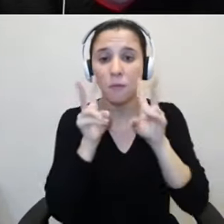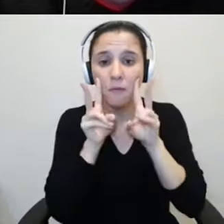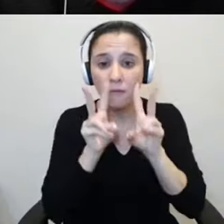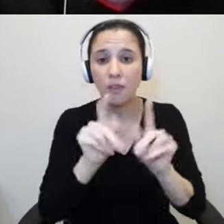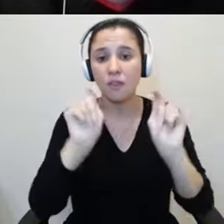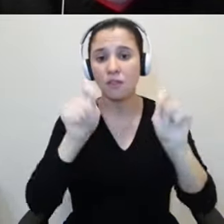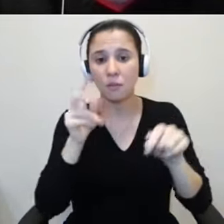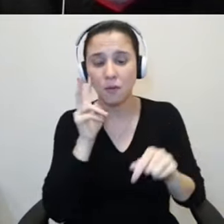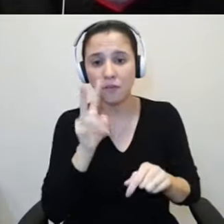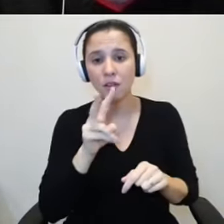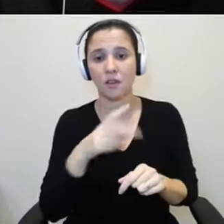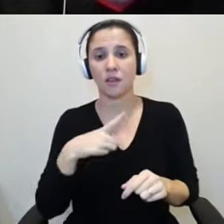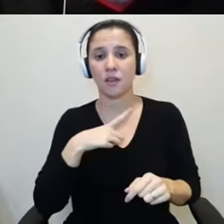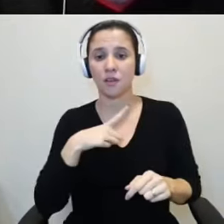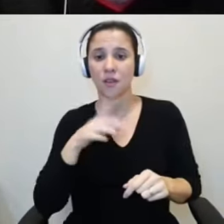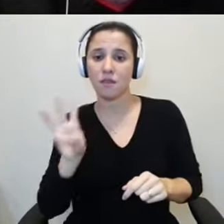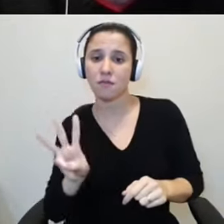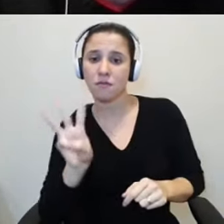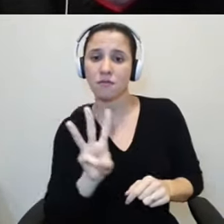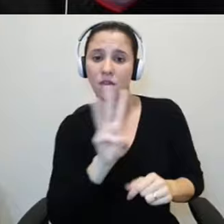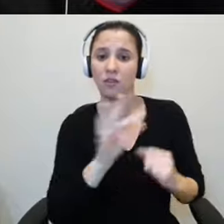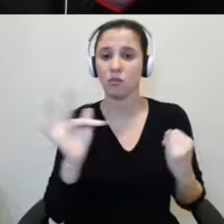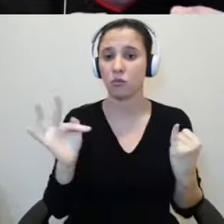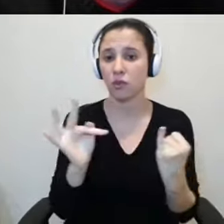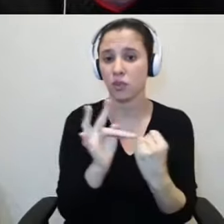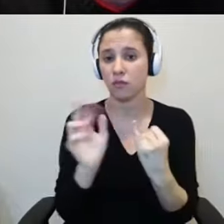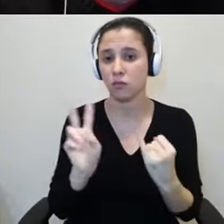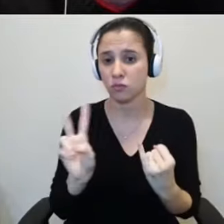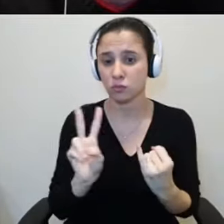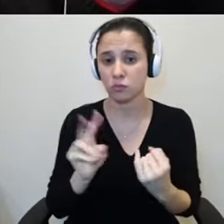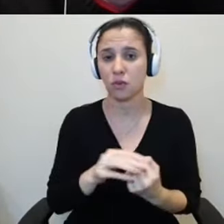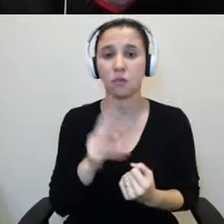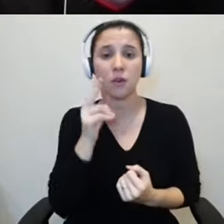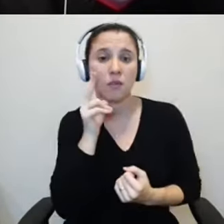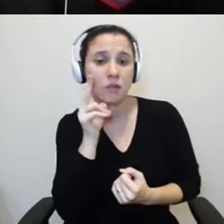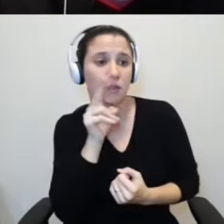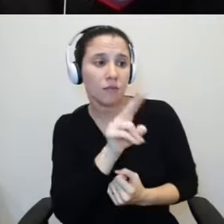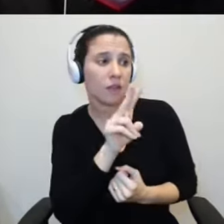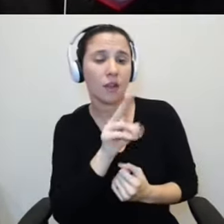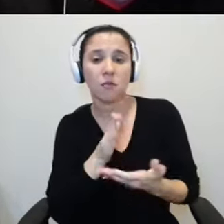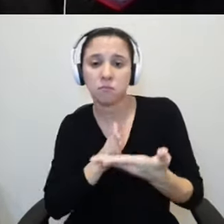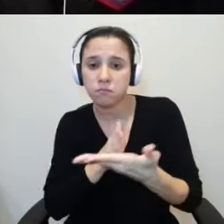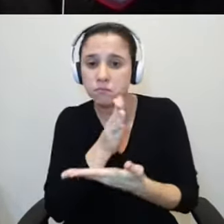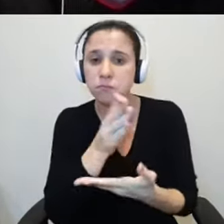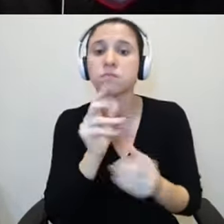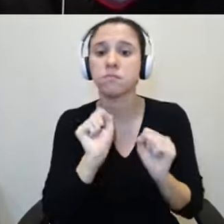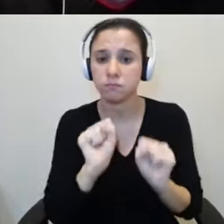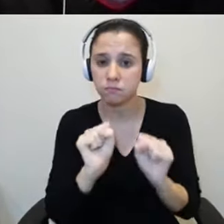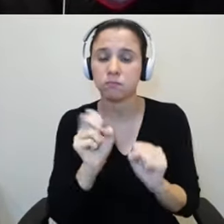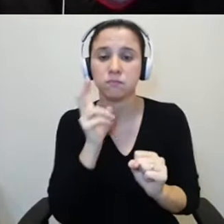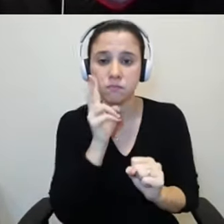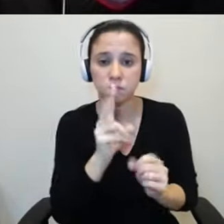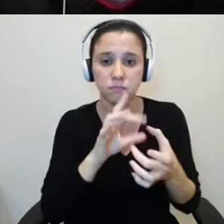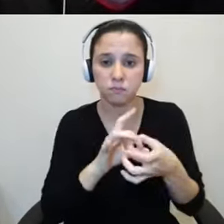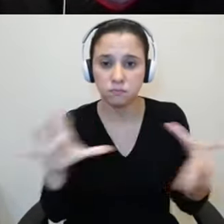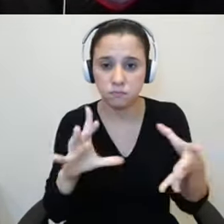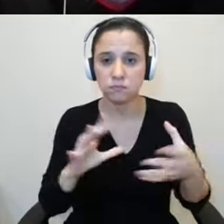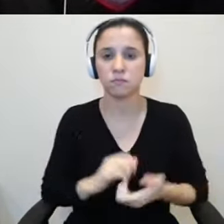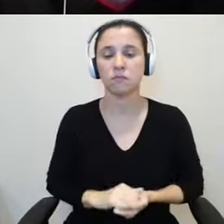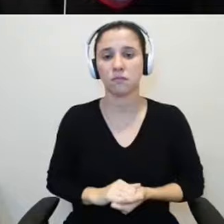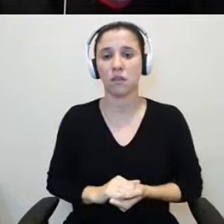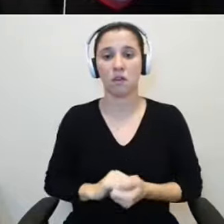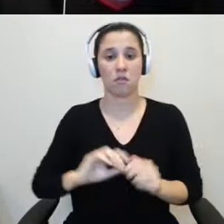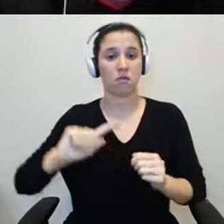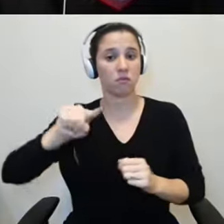nosso site, vai ficar muito disponível para vocês terem acesso. Depois que nós finalizamos esse plano de